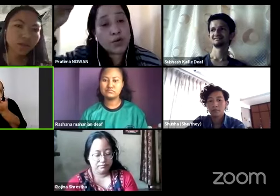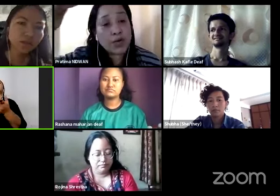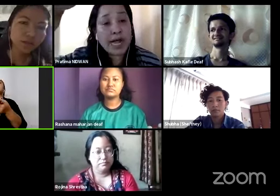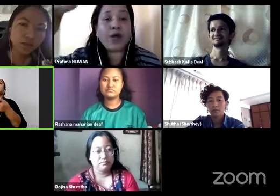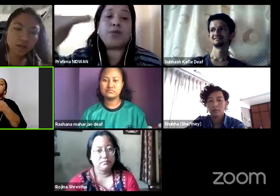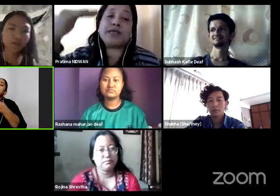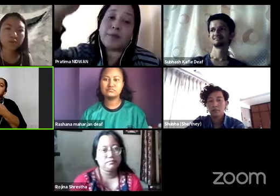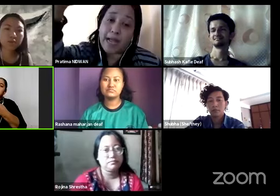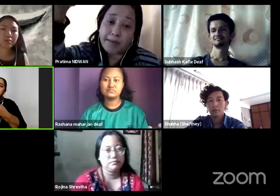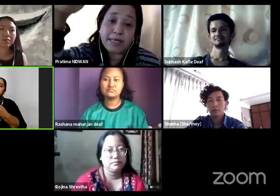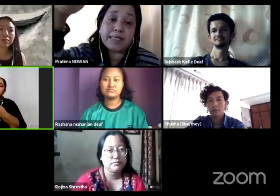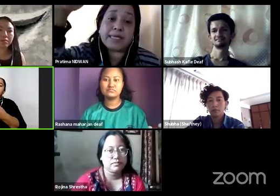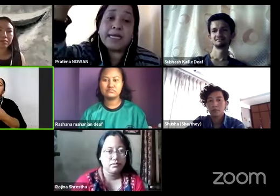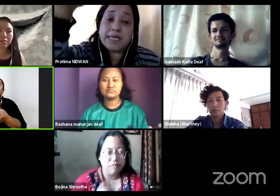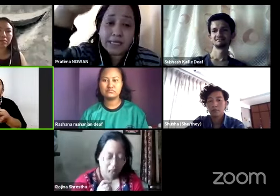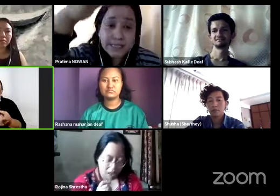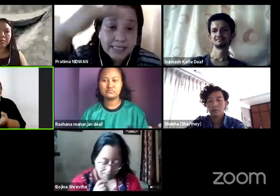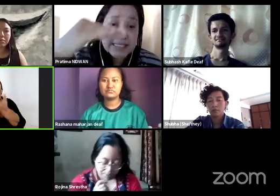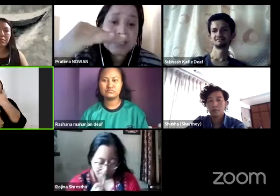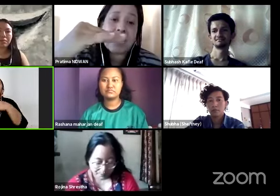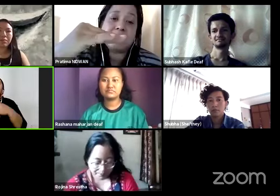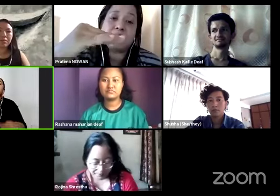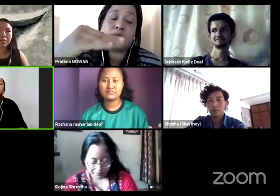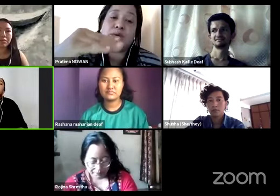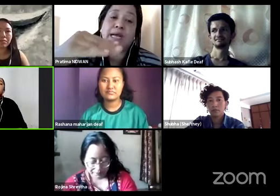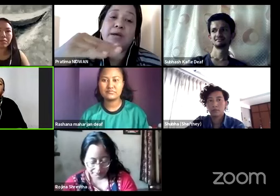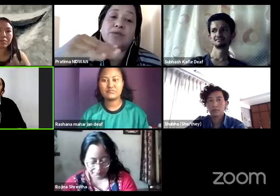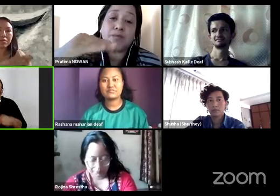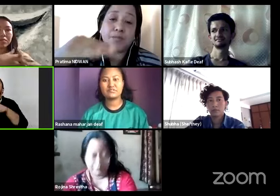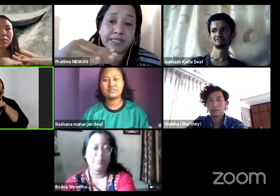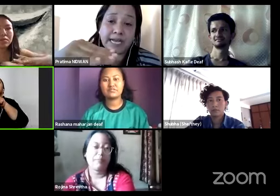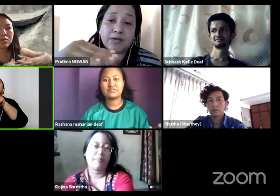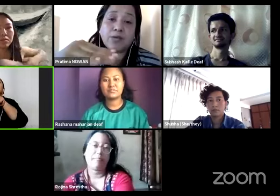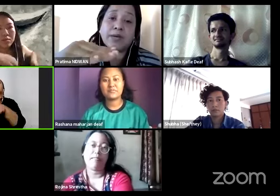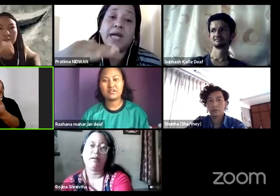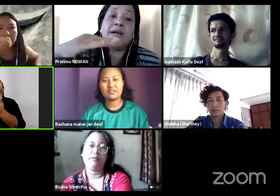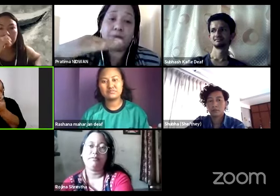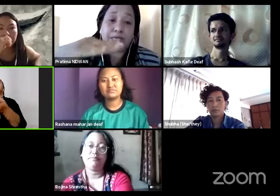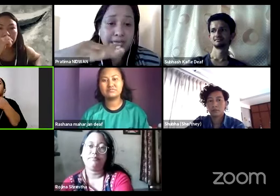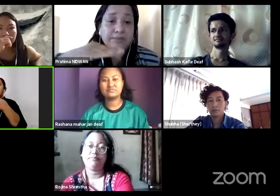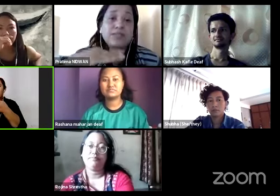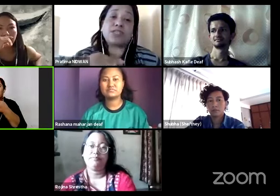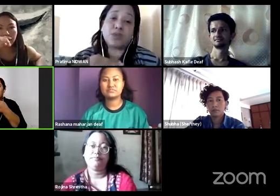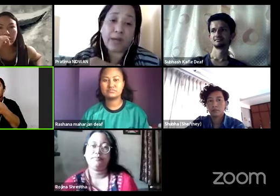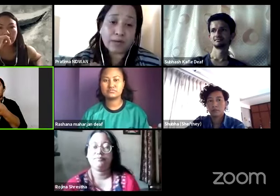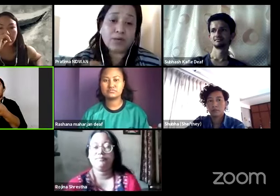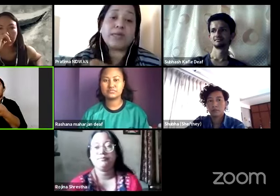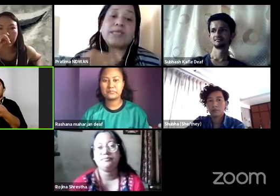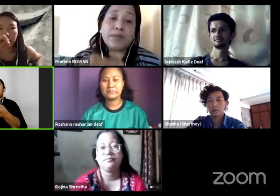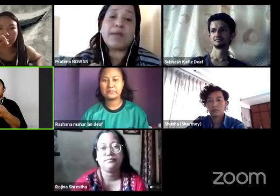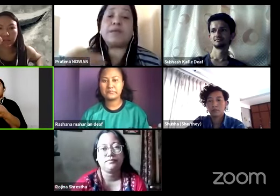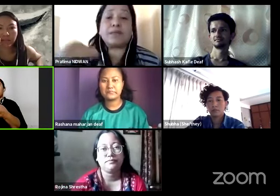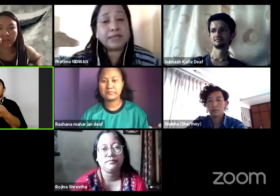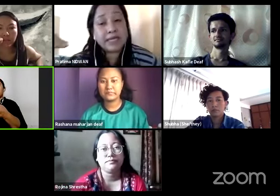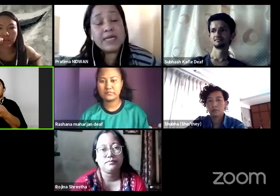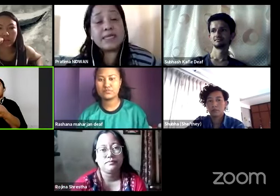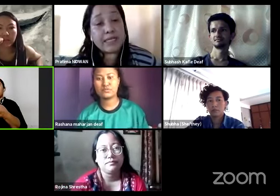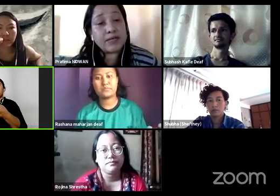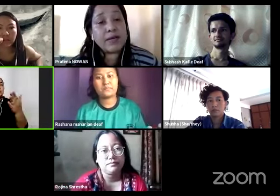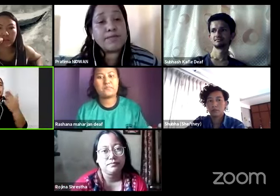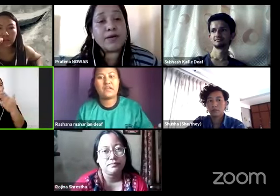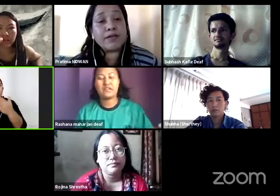त्यो कुराहरूमा जब हामीले चाहिँ इन्टरसेक्सनालिटीको कुरा ल्याउँछौँ, पहिचानको कुरा, पहिचानभित्र सवालको कुरा, सवालभित्र